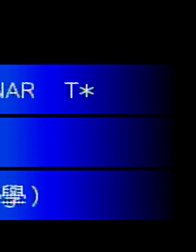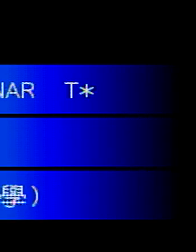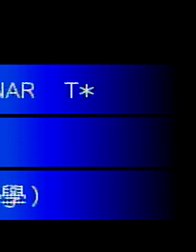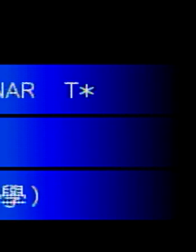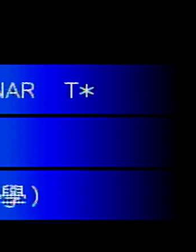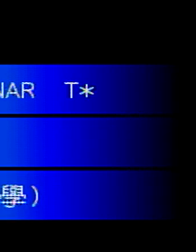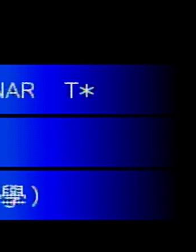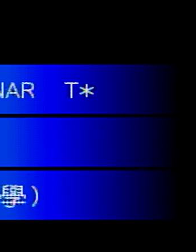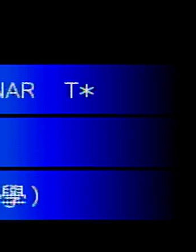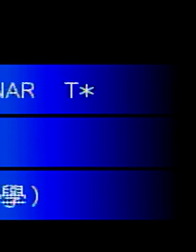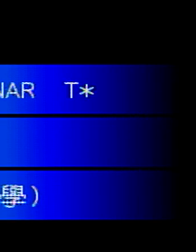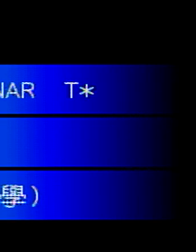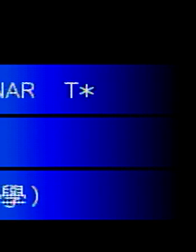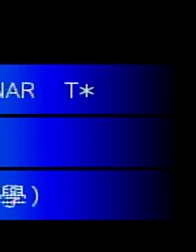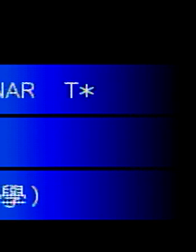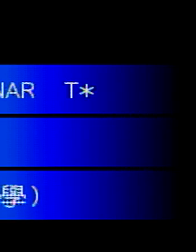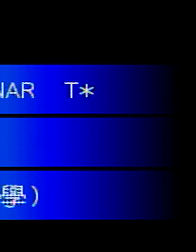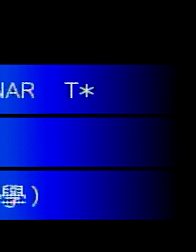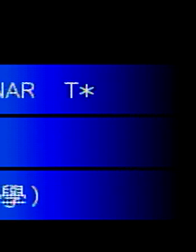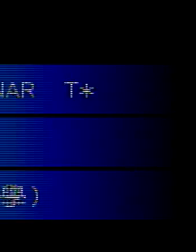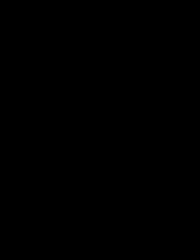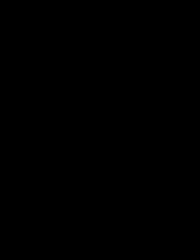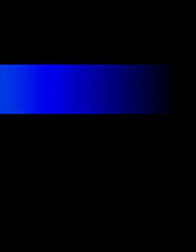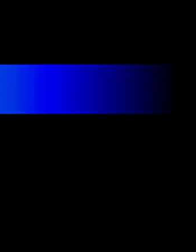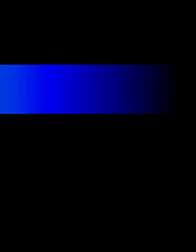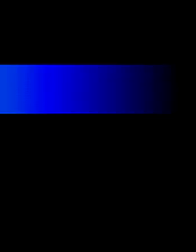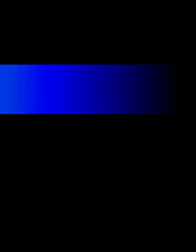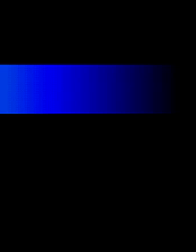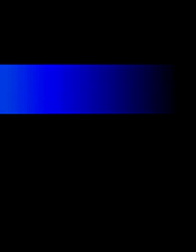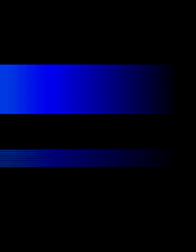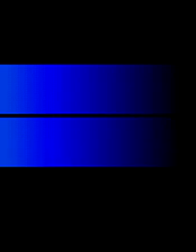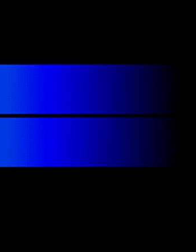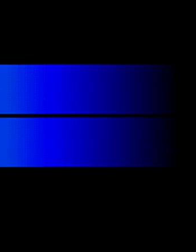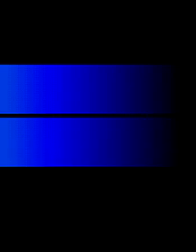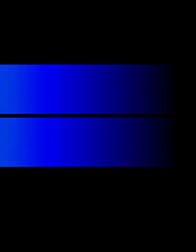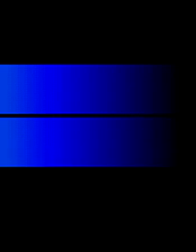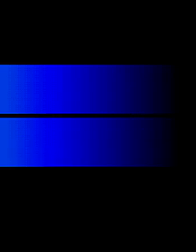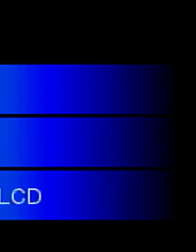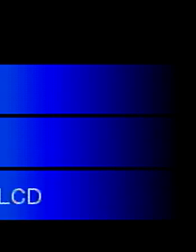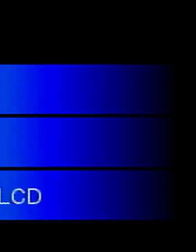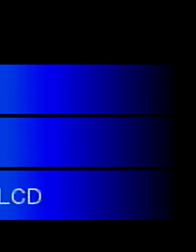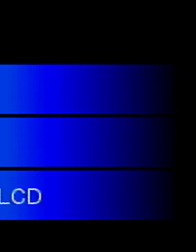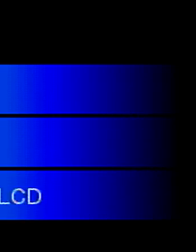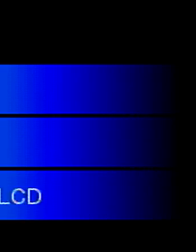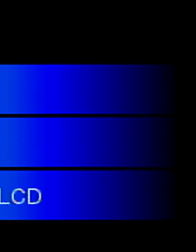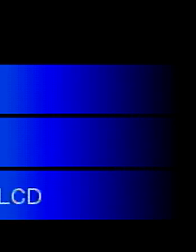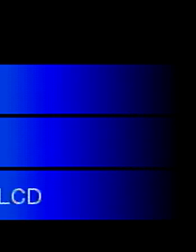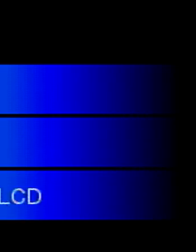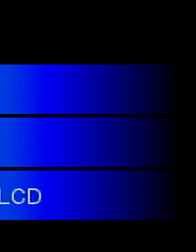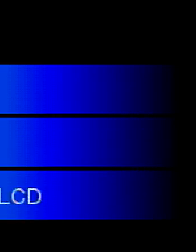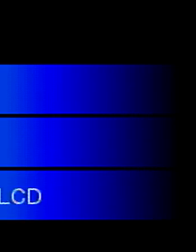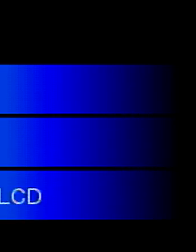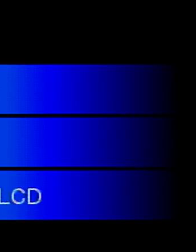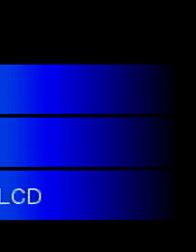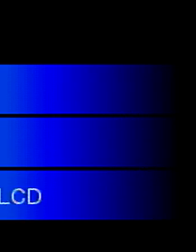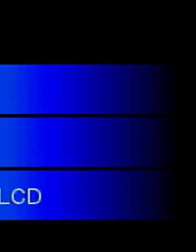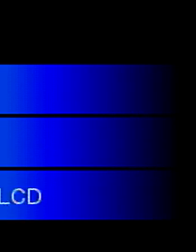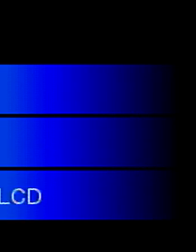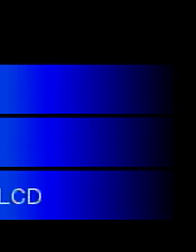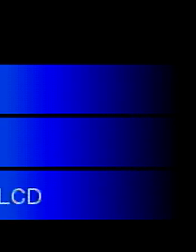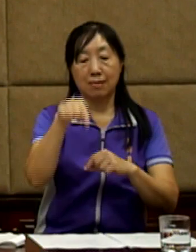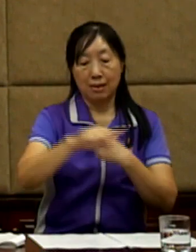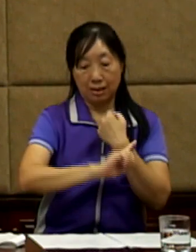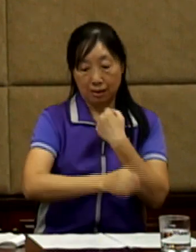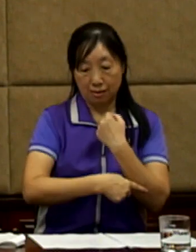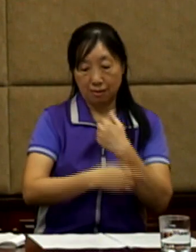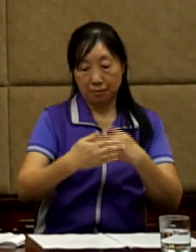案，这个案子是决议本案依委员会意见修正通过，那就后续就依本会的法制